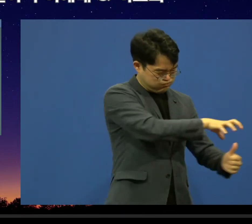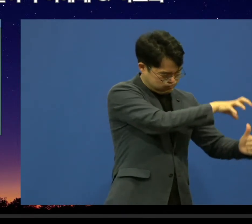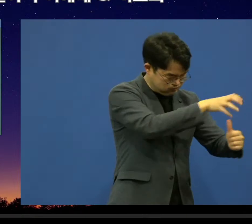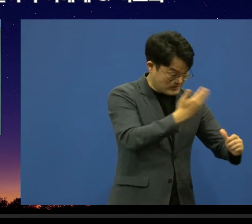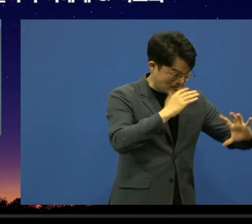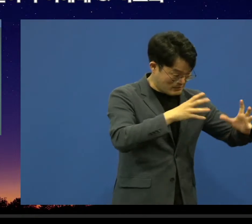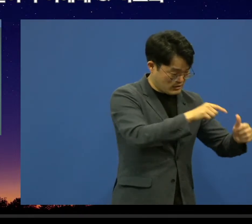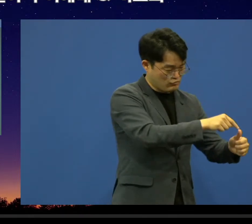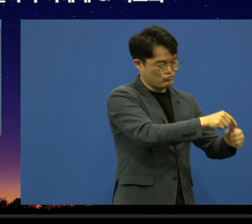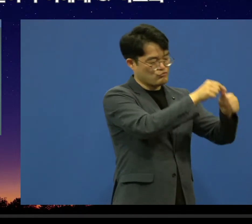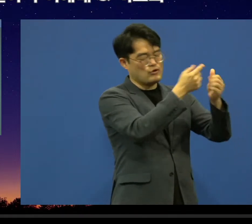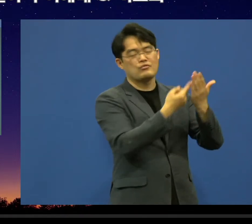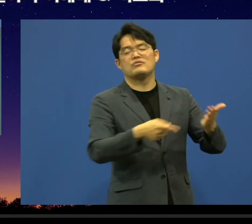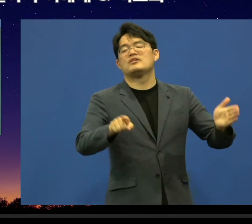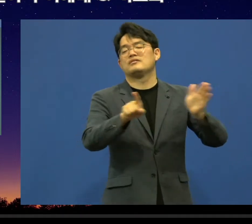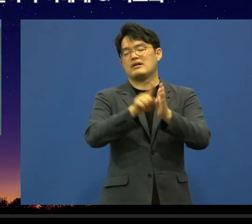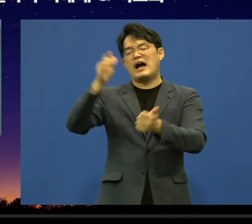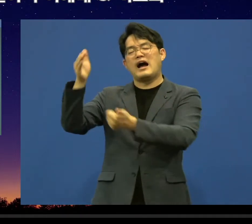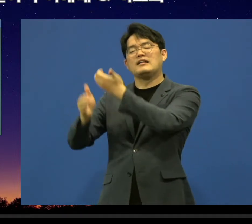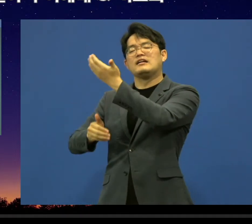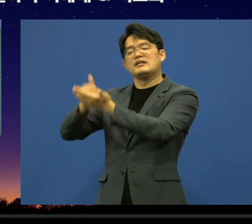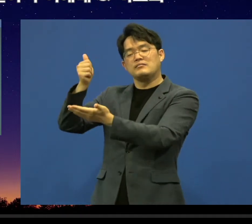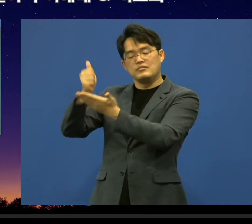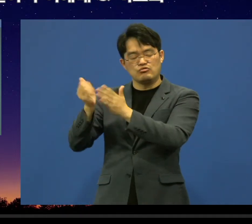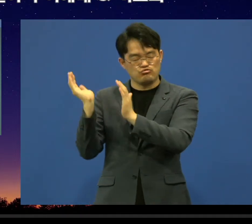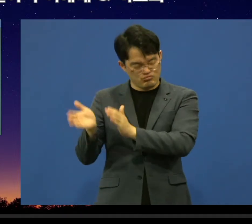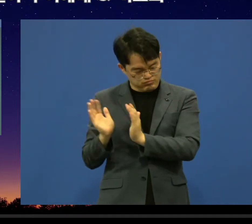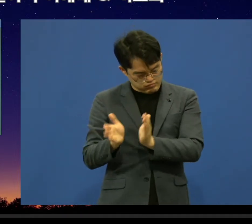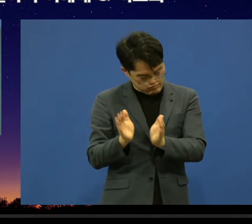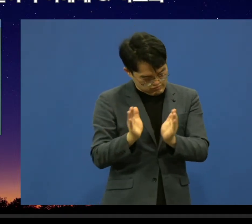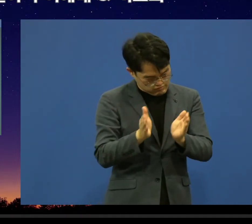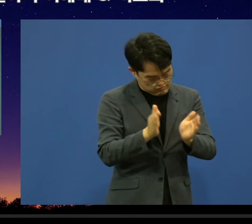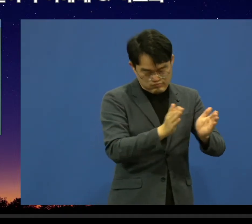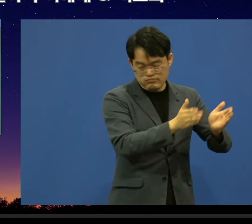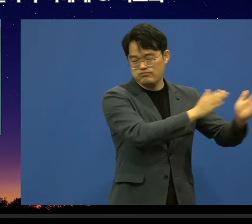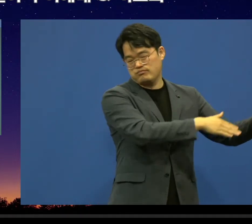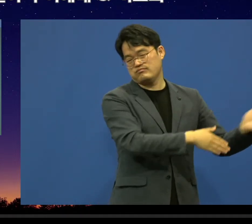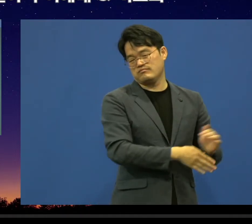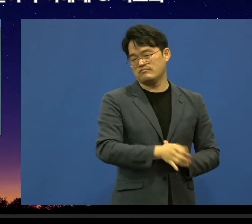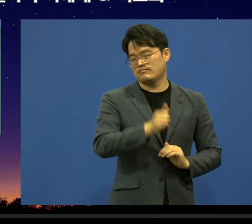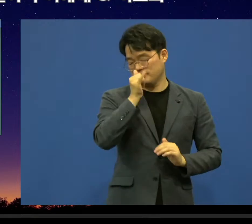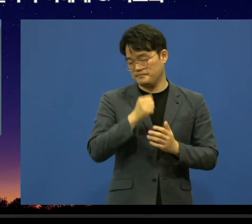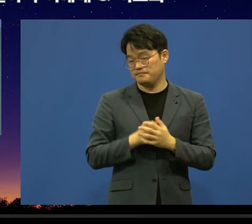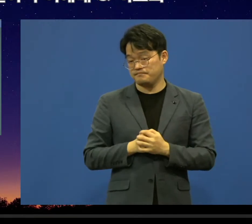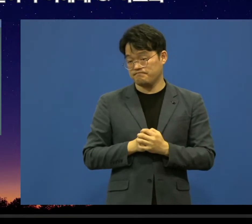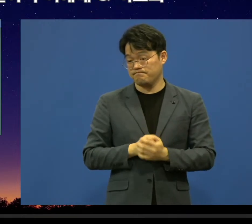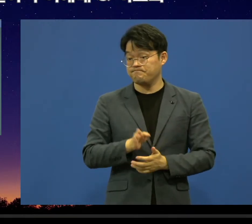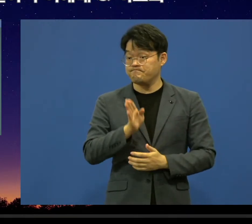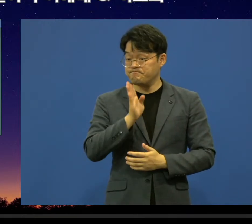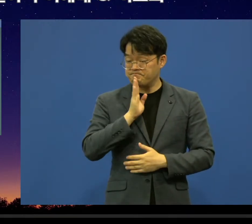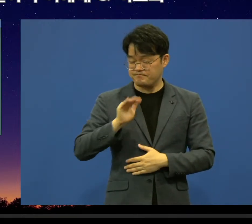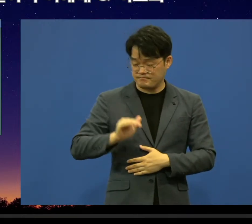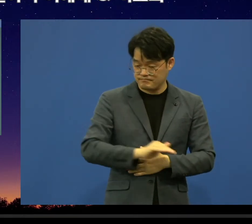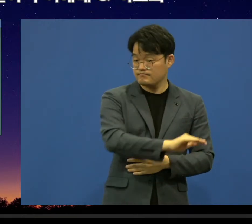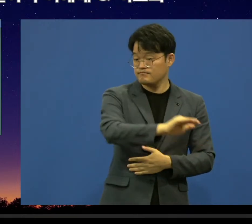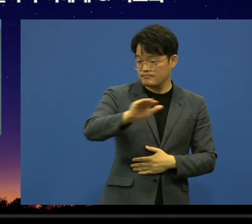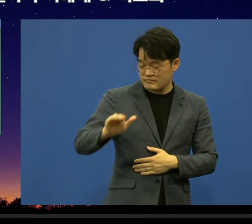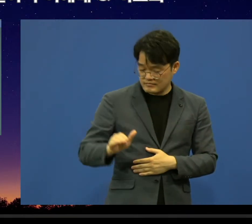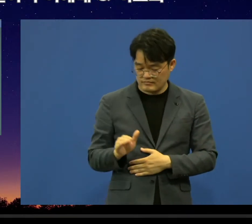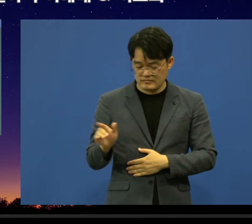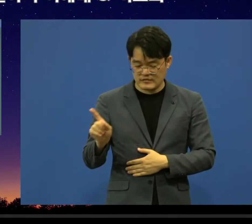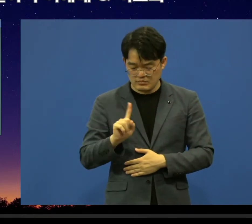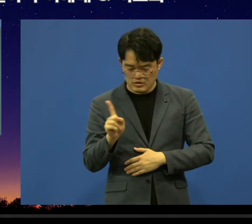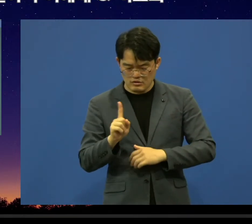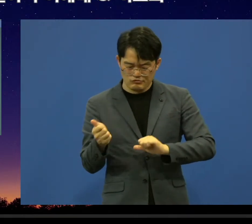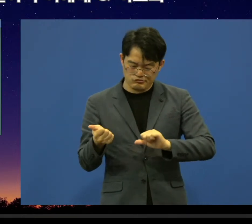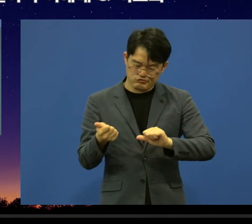우리는 아무것도 없는 자처럼, 근심하는 자처럼, 정말 죽은 자처럼, 아니 그냥 죽어 있는